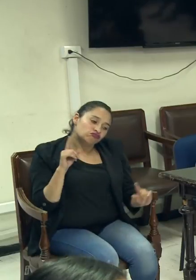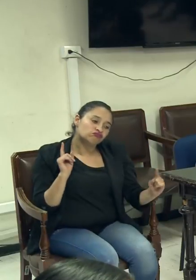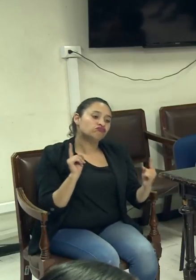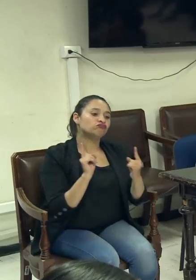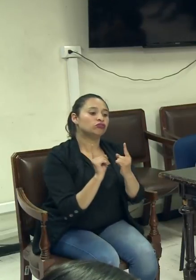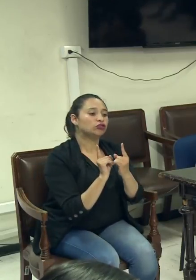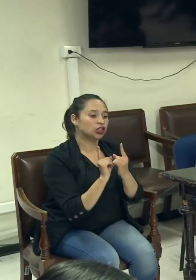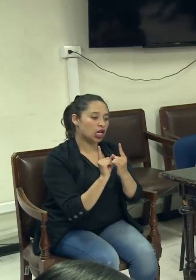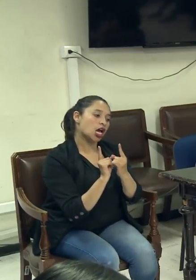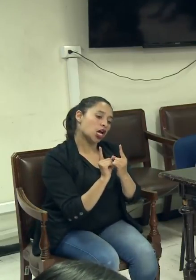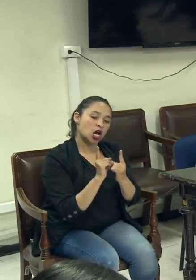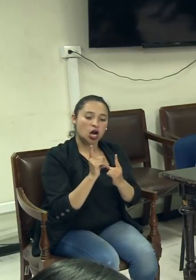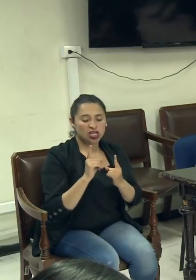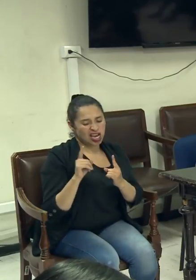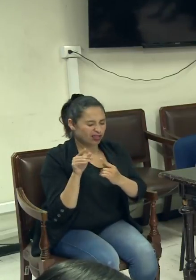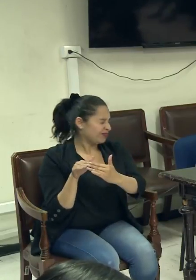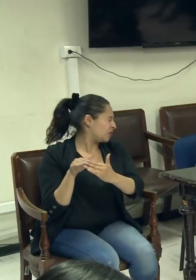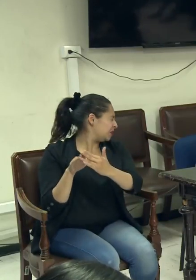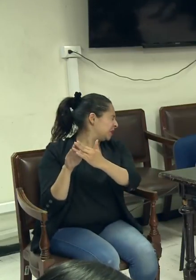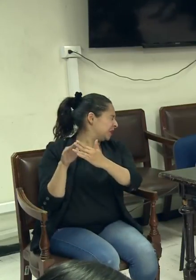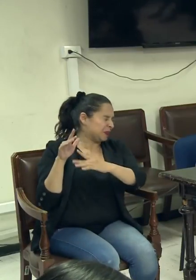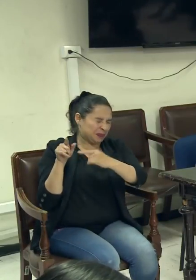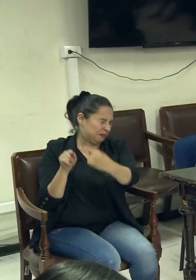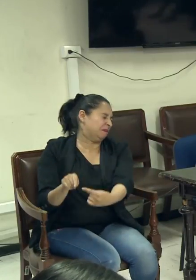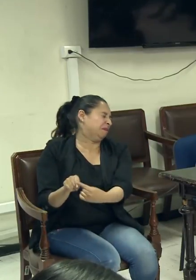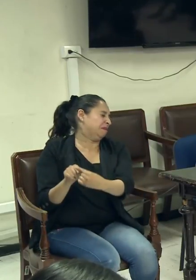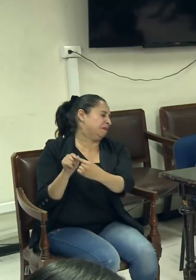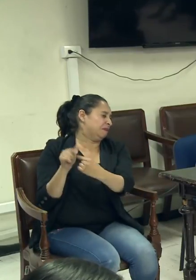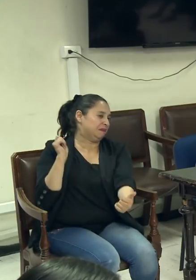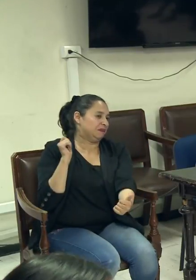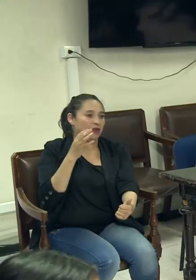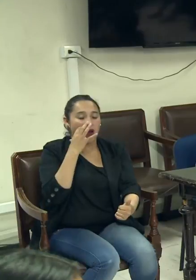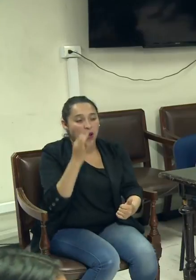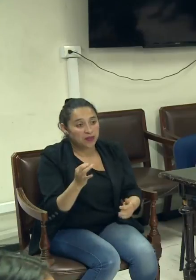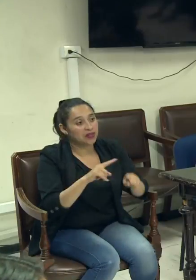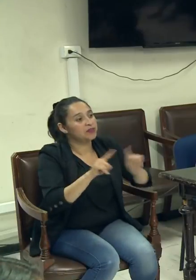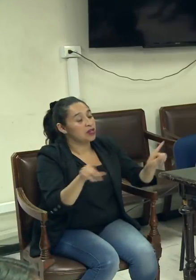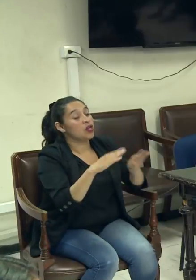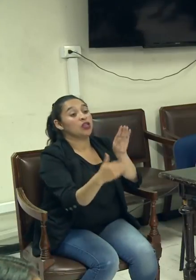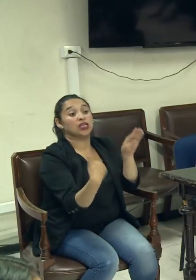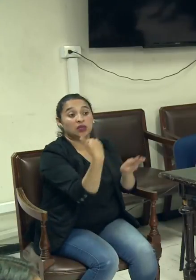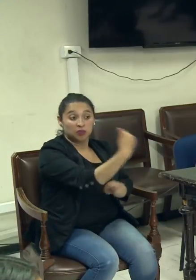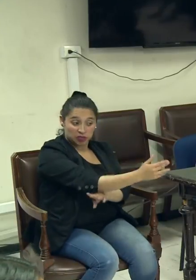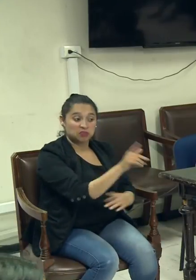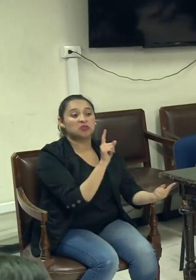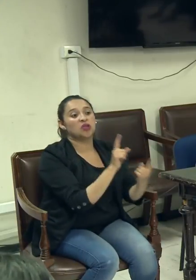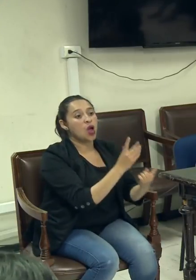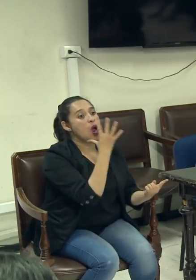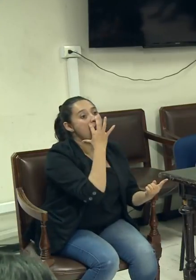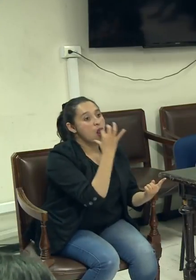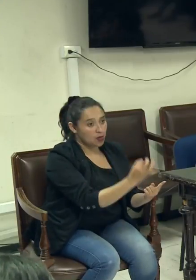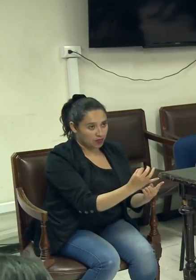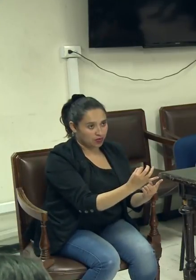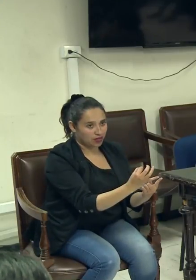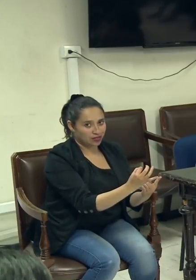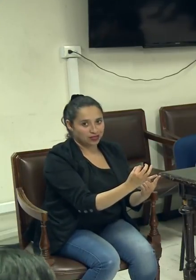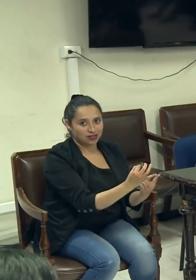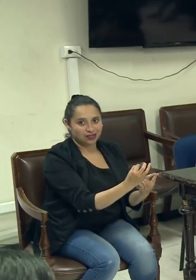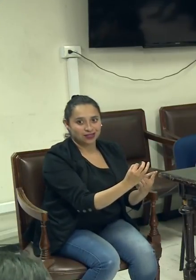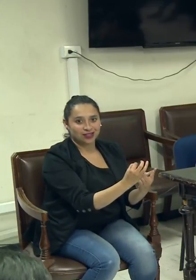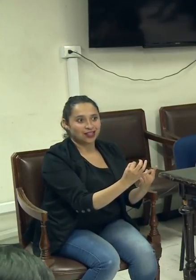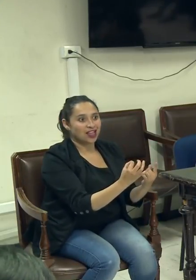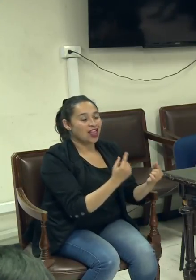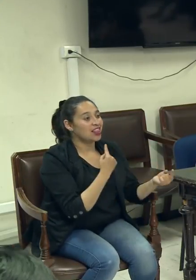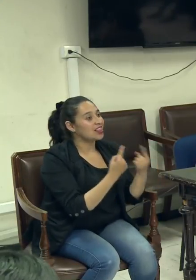con los hombres que se abren al diálogo. Y se abren al diálogo porque